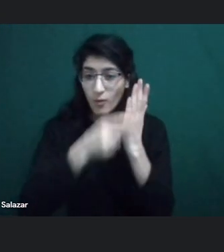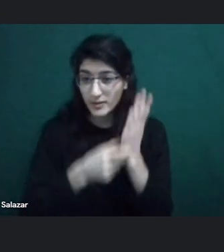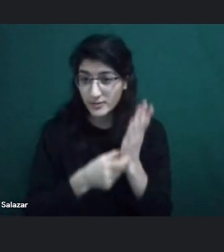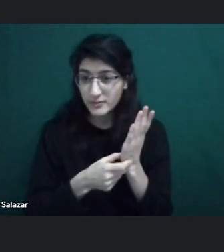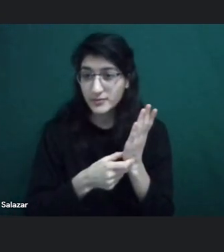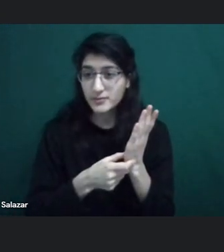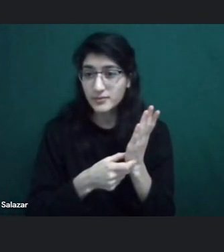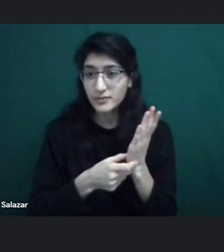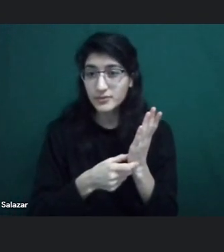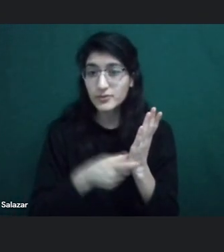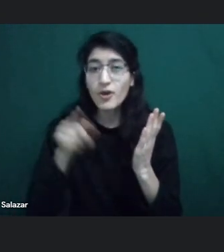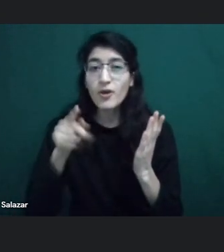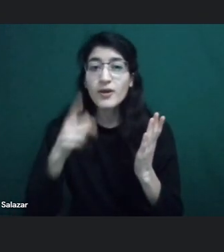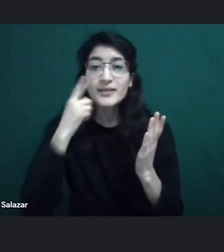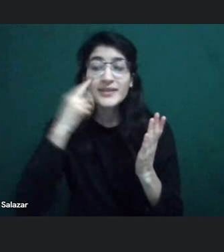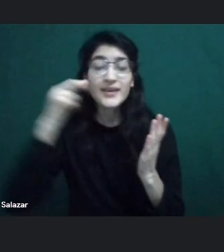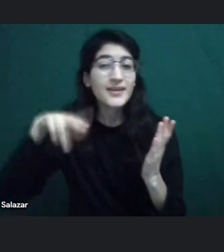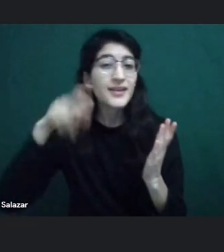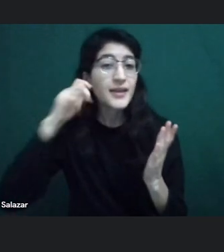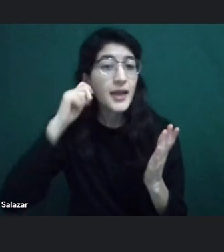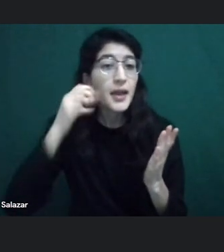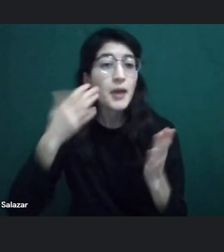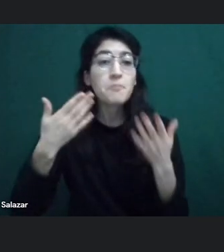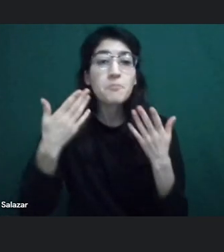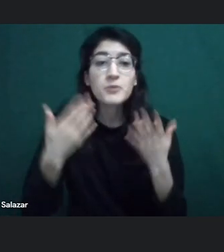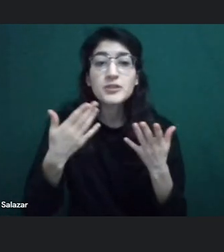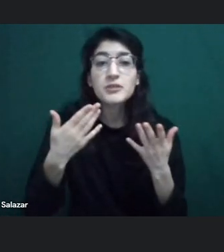ser, por ejemplo, un sustantivo núcleo.